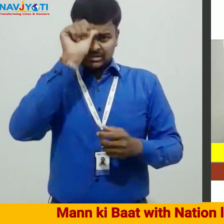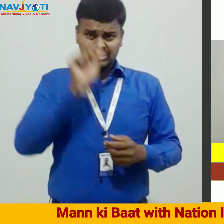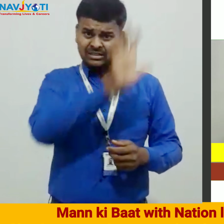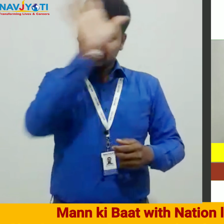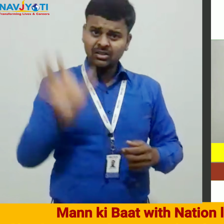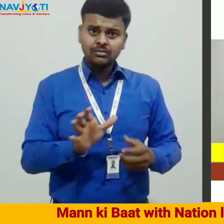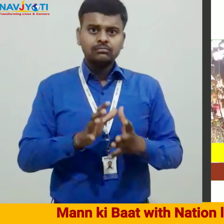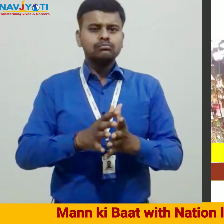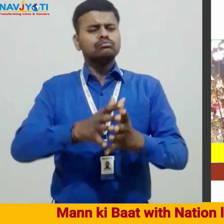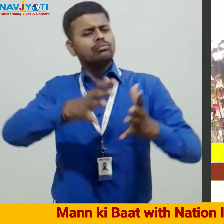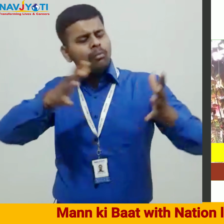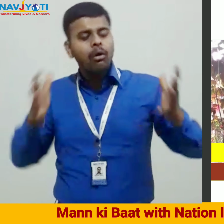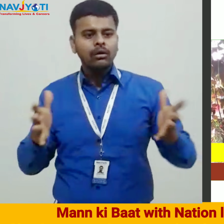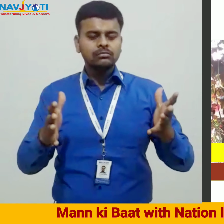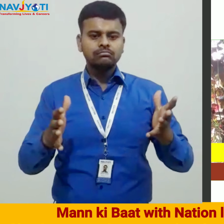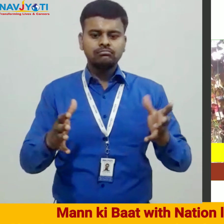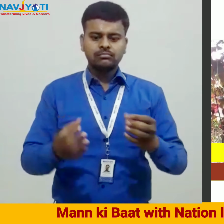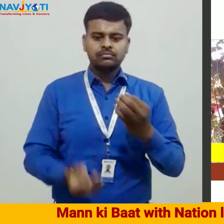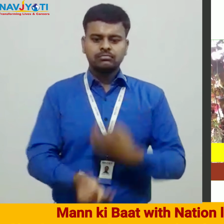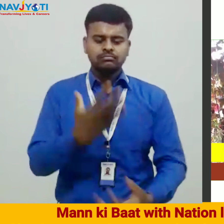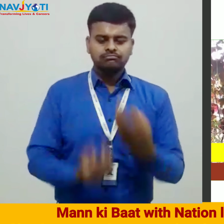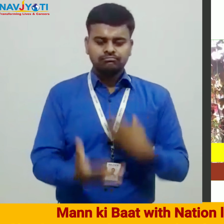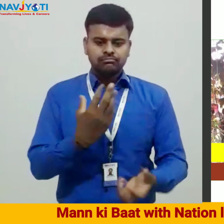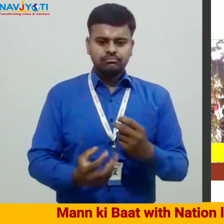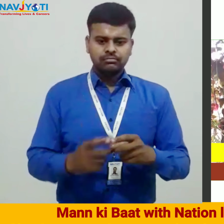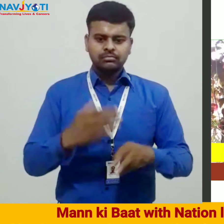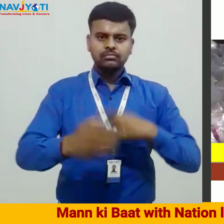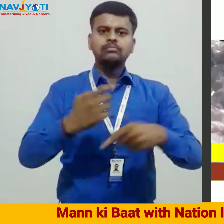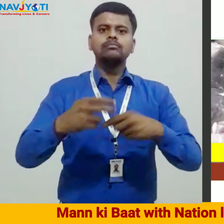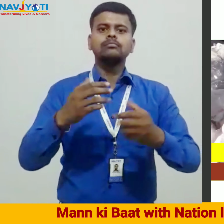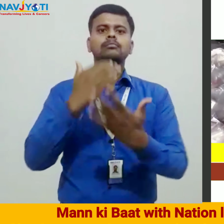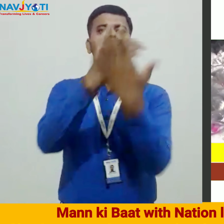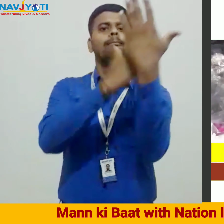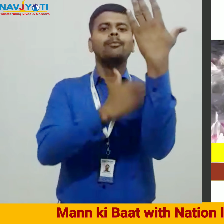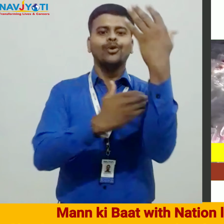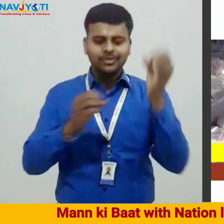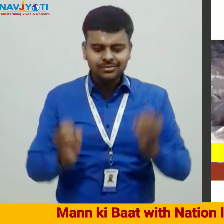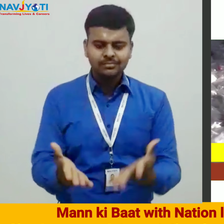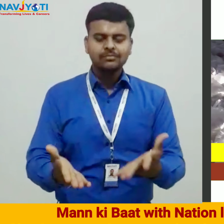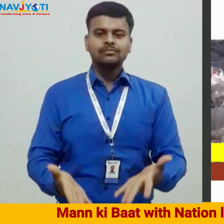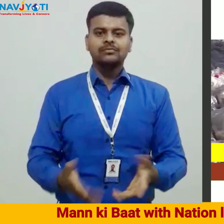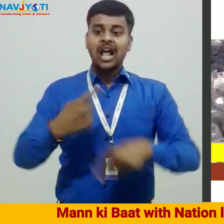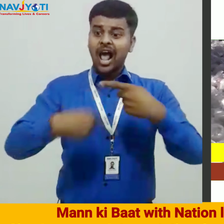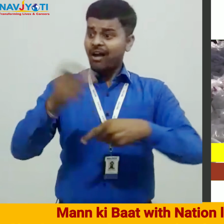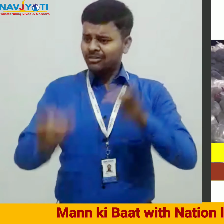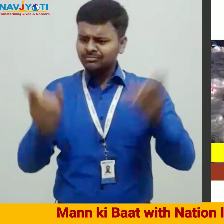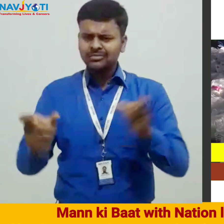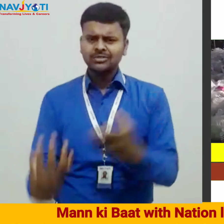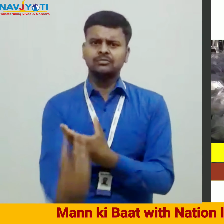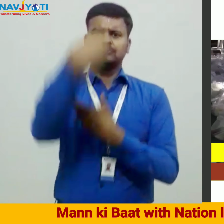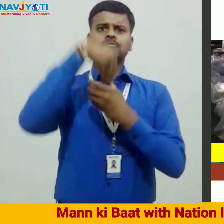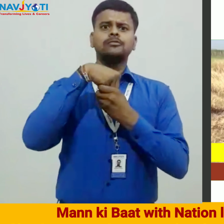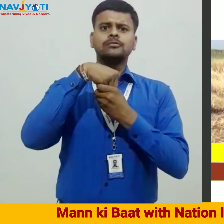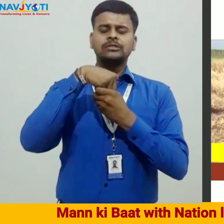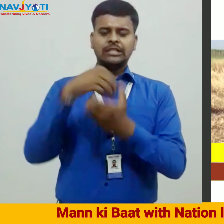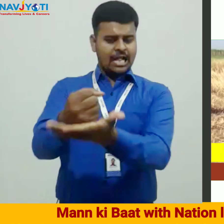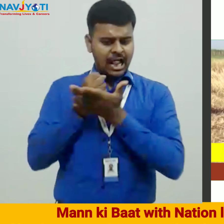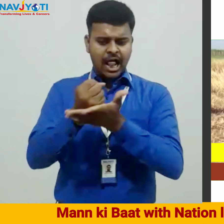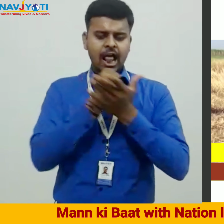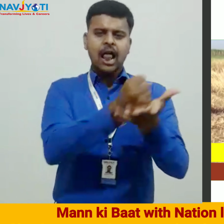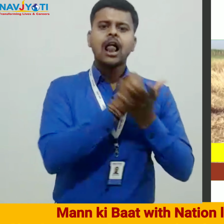में एक बहुत बड़ा महायज्ञ चल रहा है, जिसमें हर कोई अपना योगदान देने के लिए आतुर